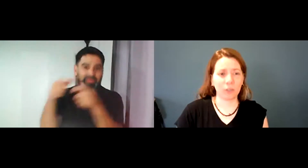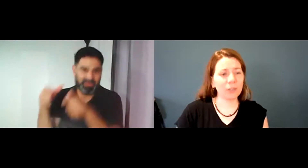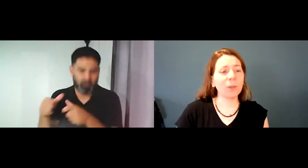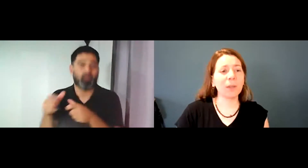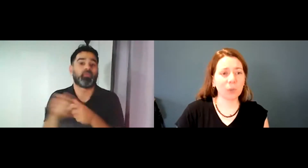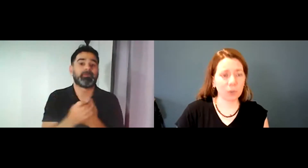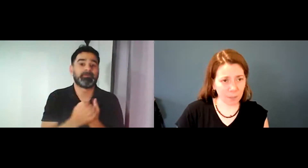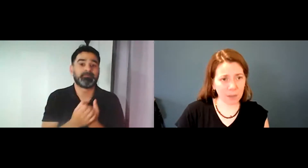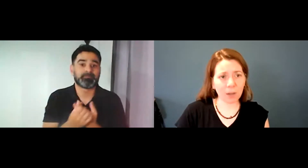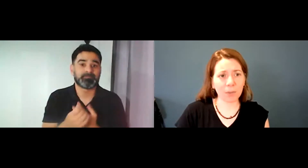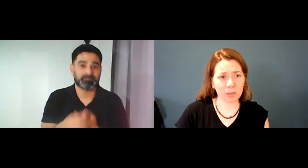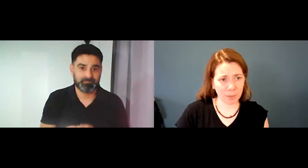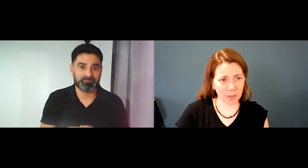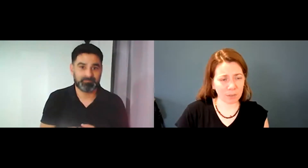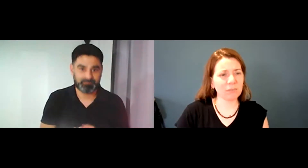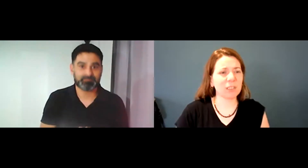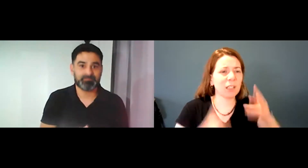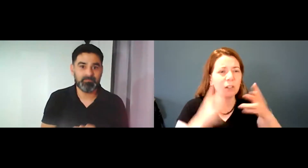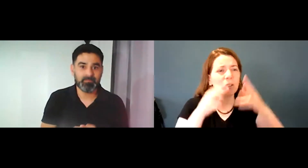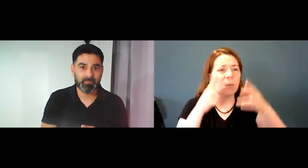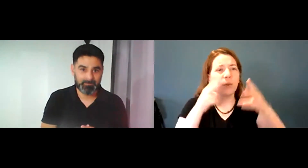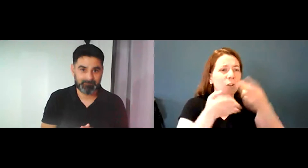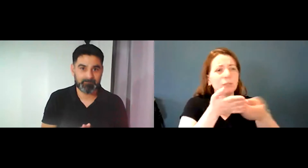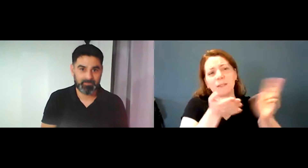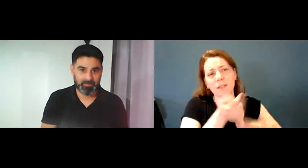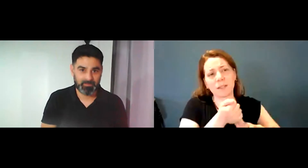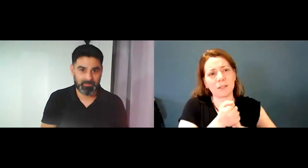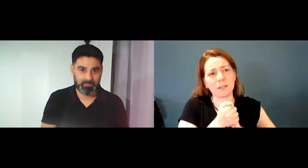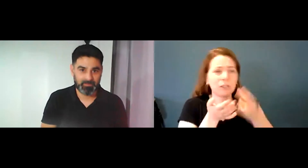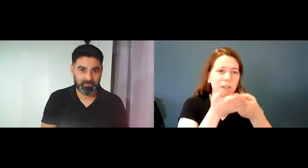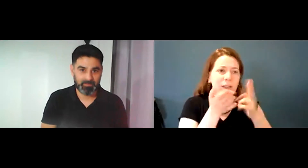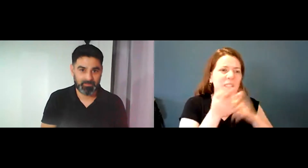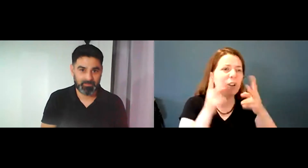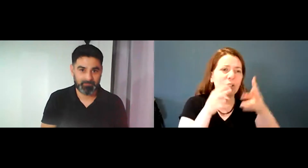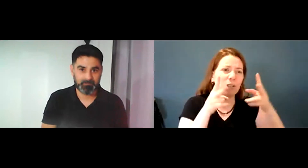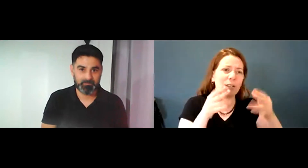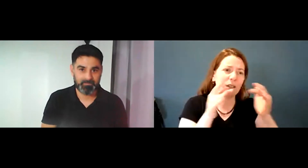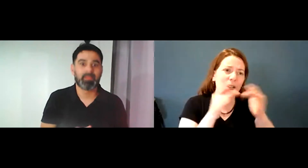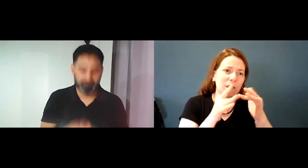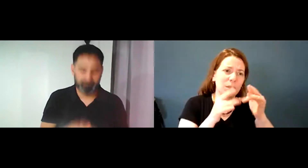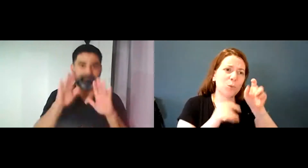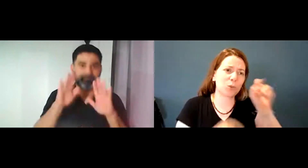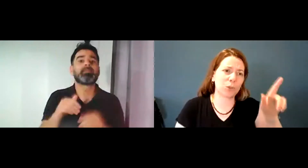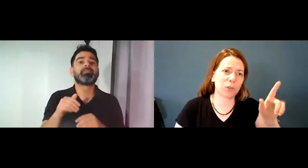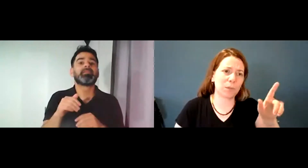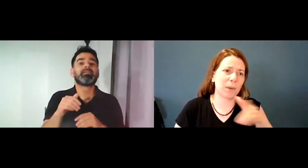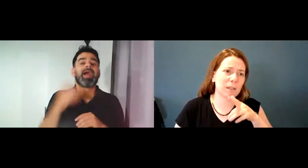Estos videos que ustedes mandaron por separado. Se te corta un poco, otra vez, se corta internet tuyo, me parece.